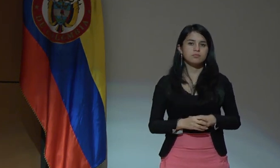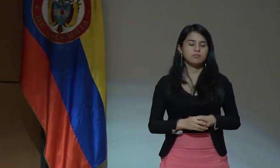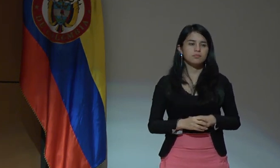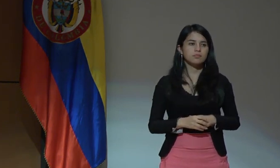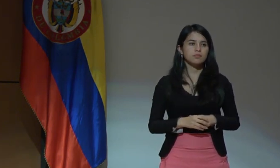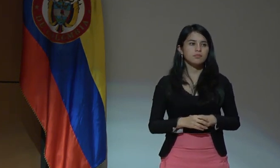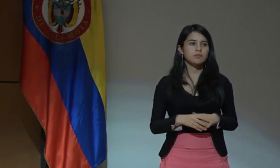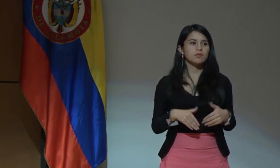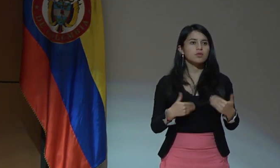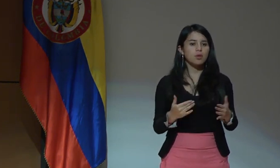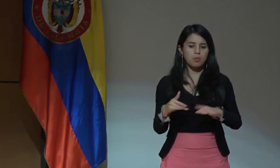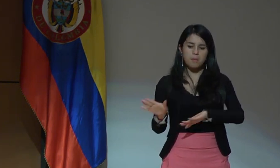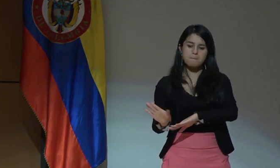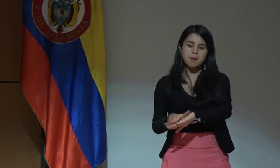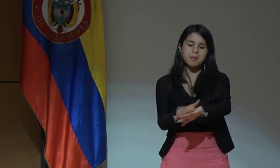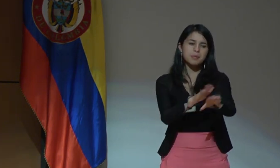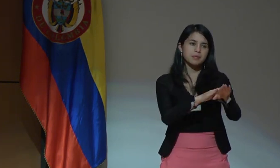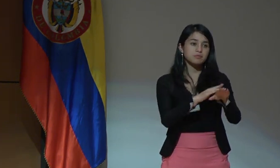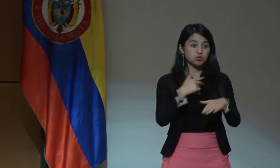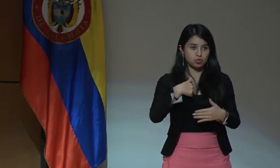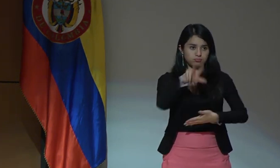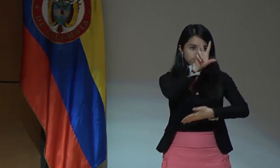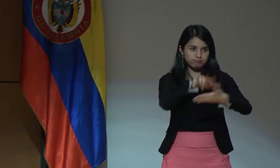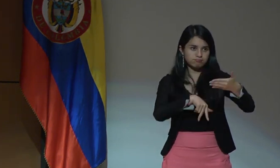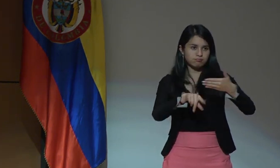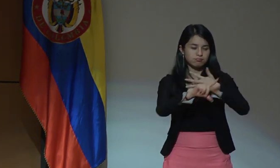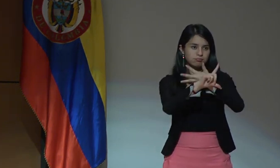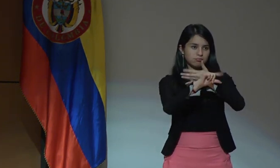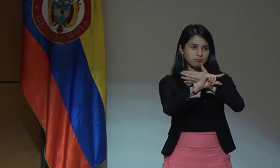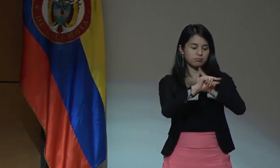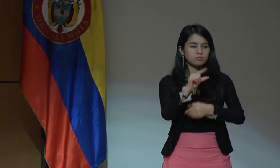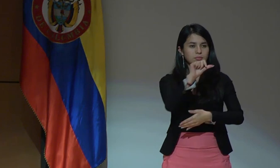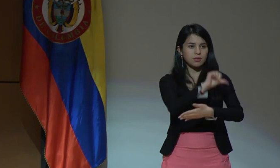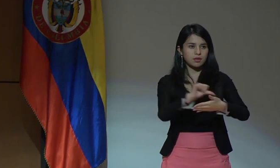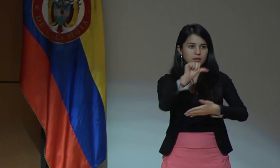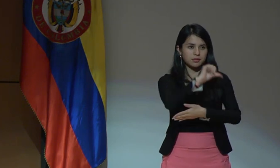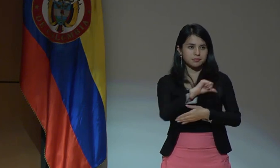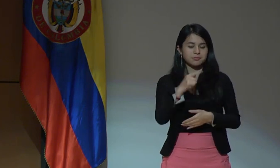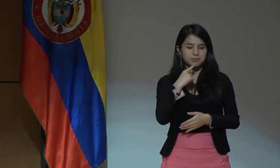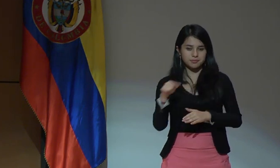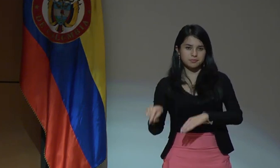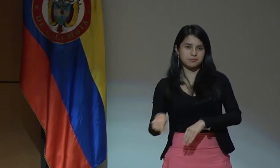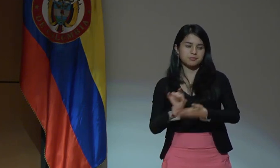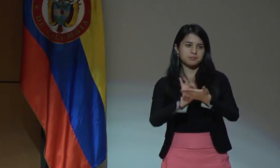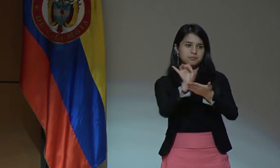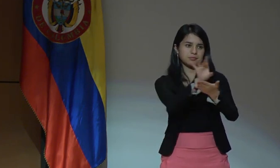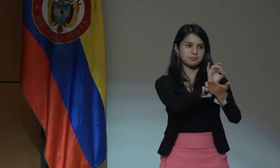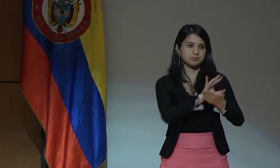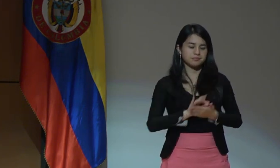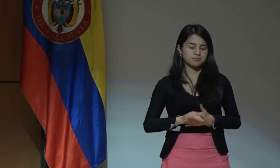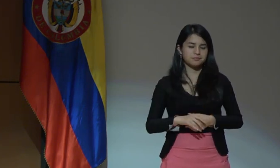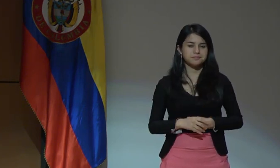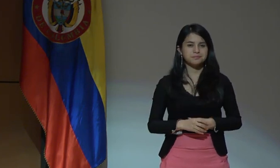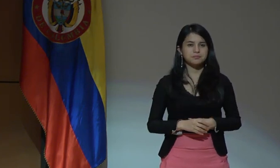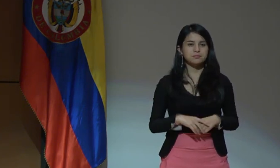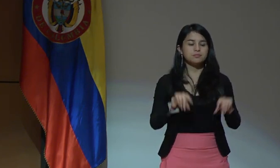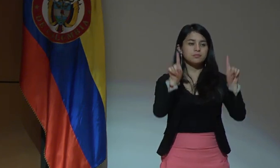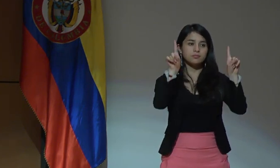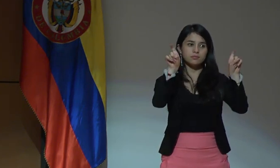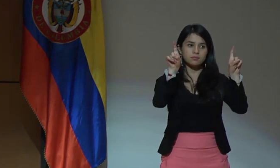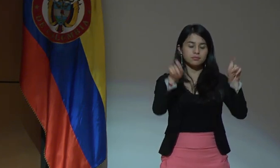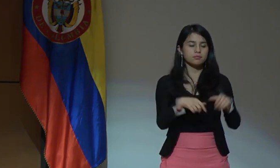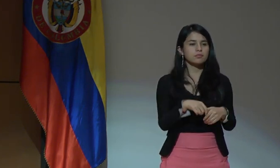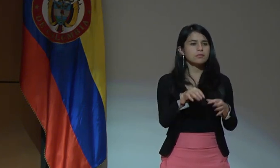con la forma en que convocó? Les voy a leer el trino que el señor divulgó en las redes sociales. Comillas,